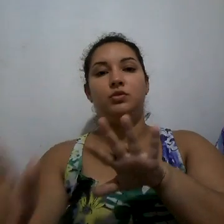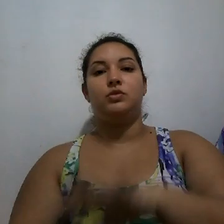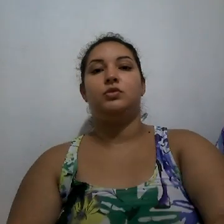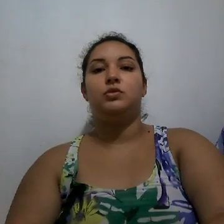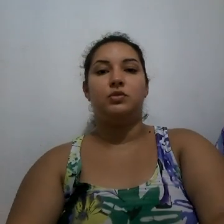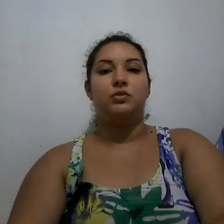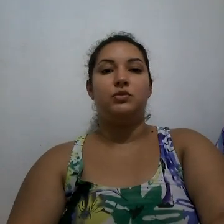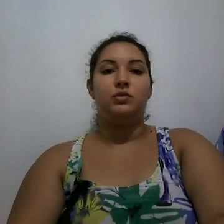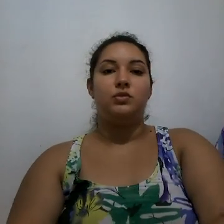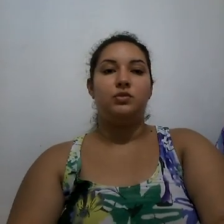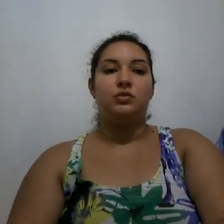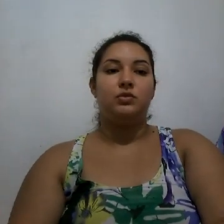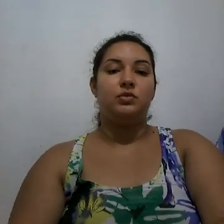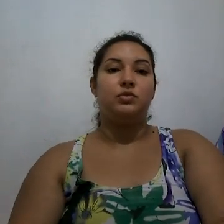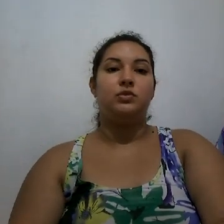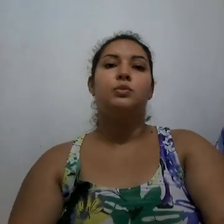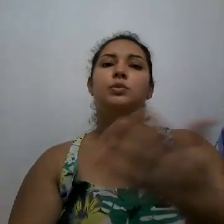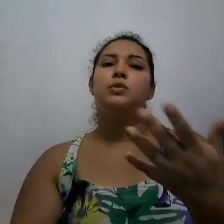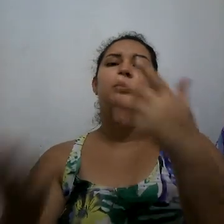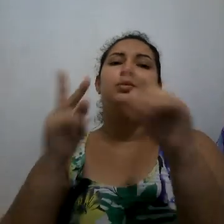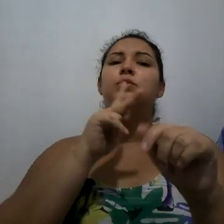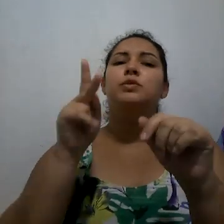Então, poxa, Thaís, eu fiz 6 determinações. As 6 deram